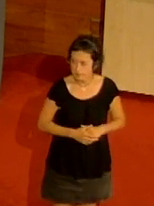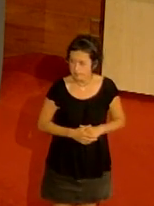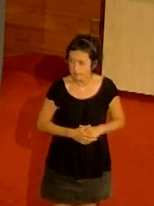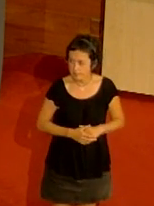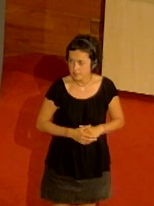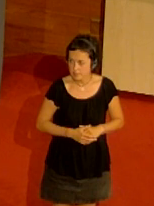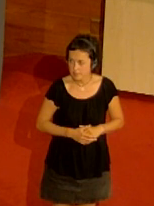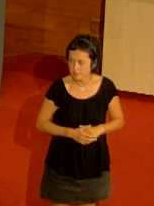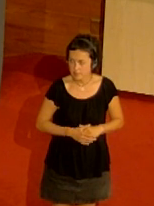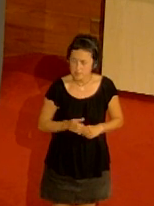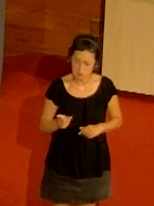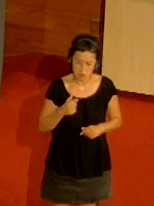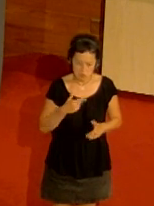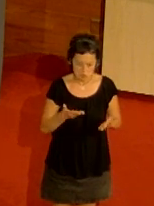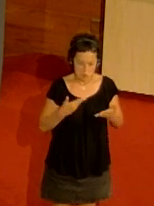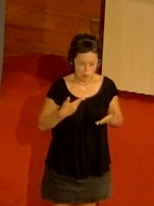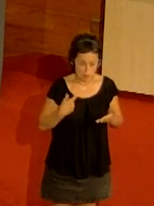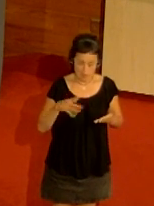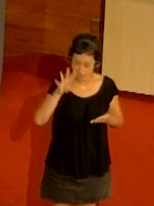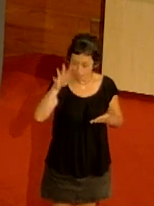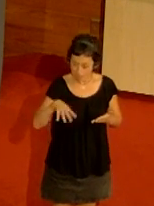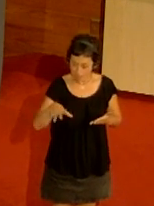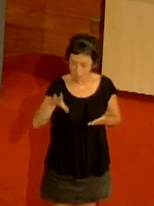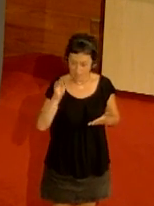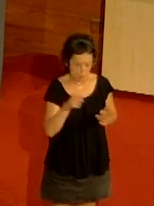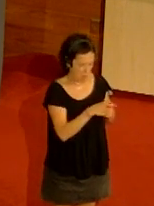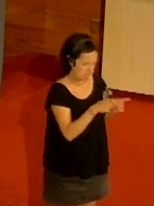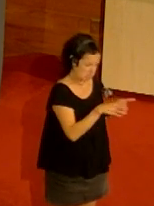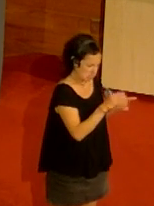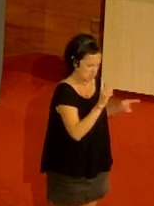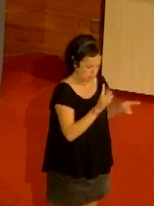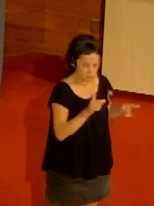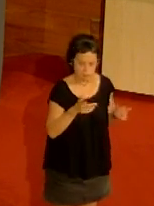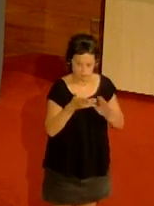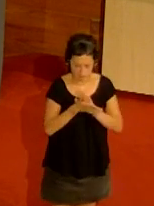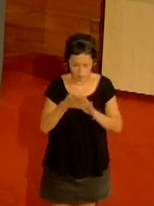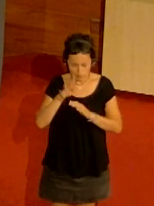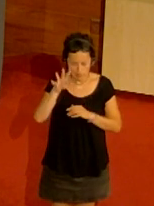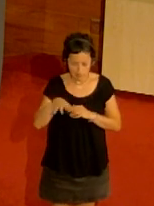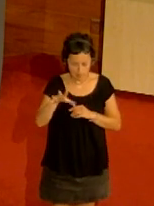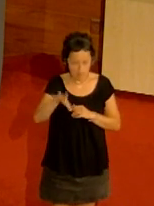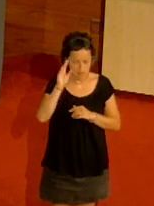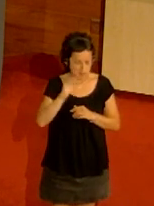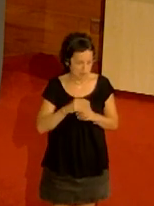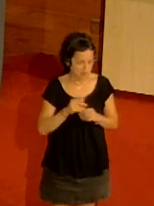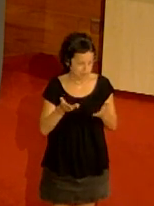Además, me sirvió para entender Barcelona, ya no Pakistán, sino Barcelona, ¿no? Y creo que, sin duda,